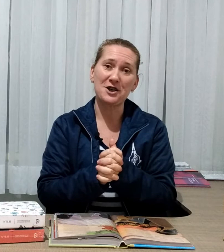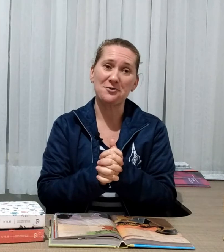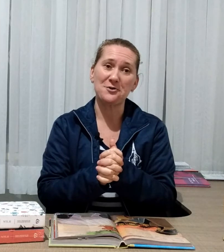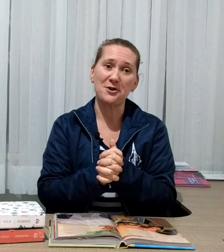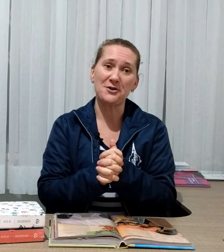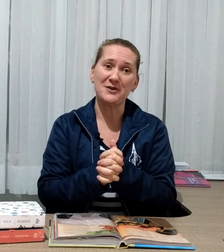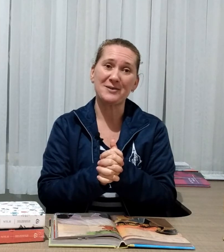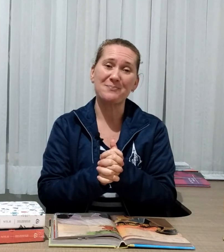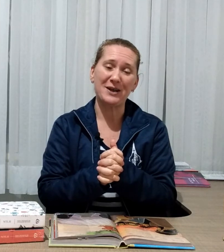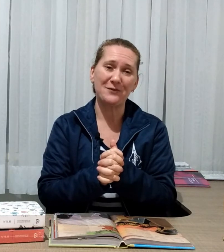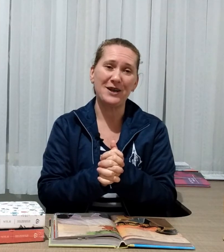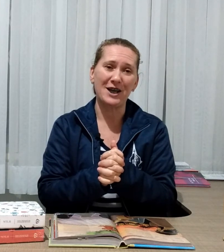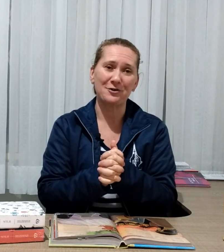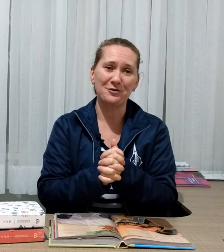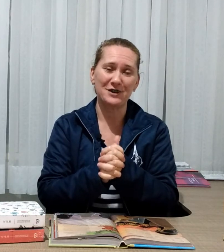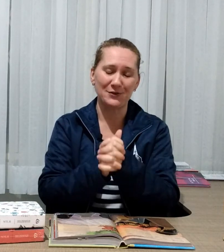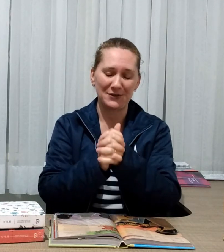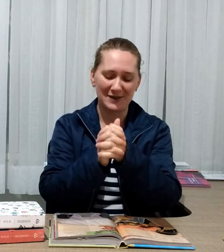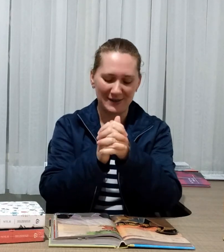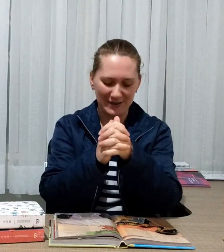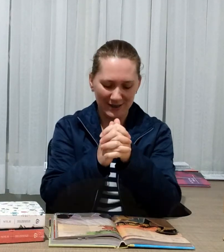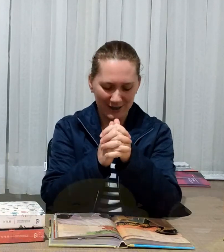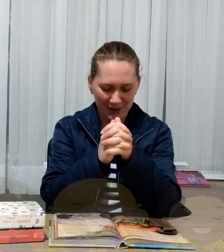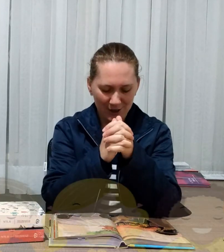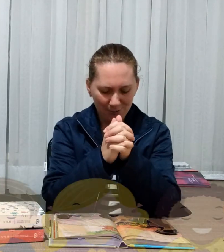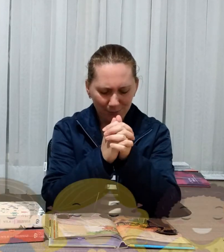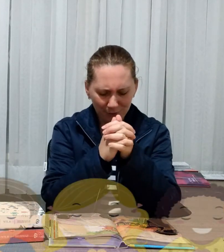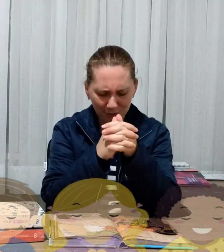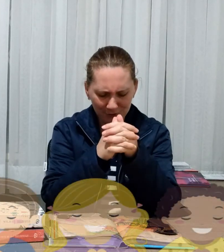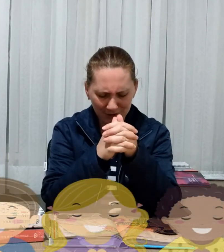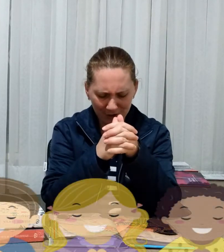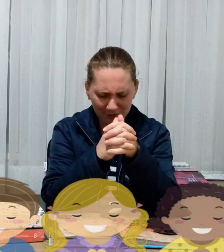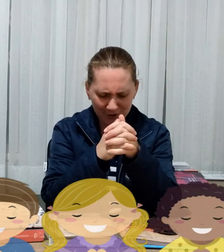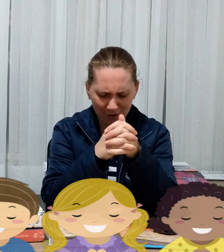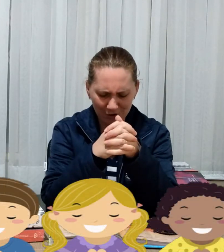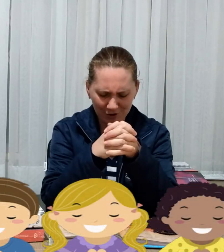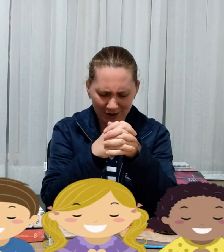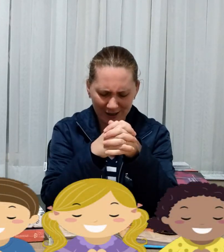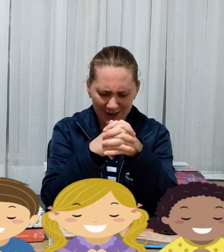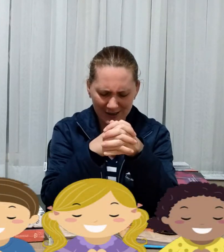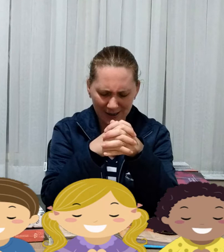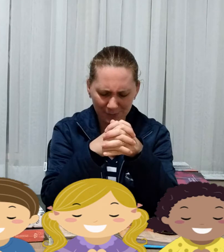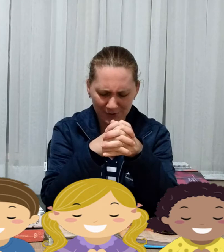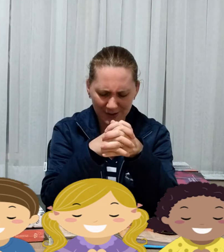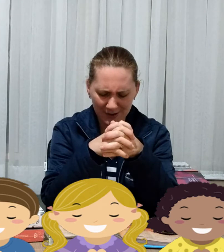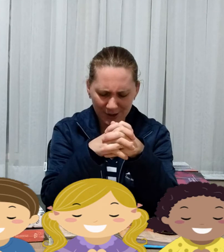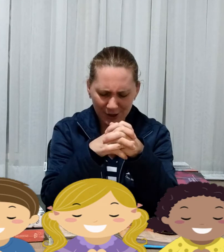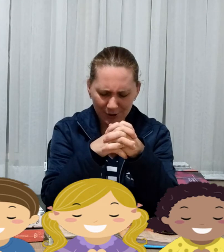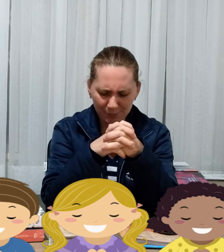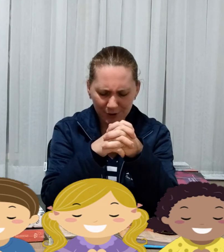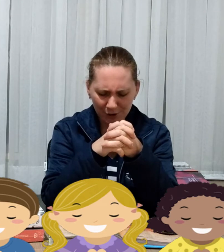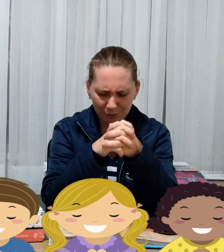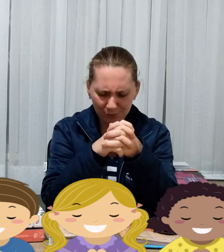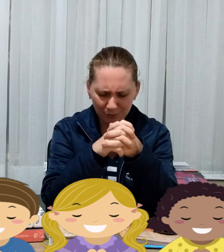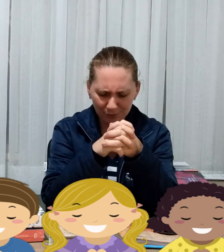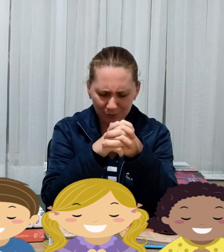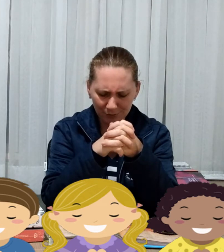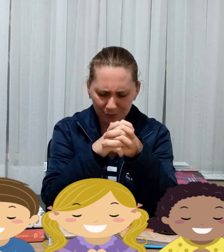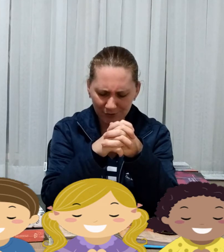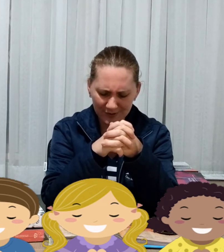e a fechar os olhos para falar com Jesus. Bondoso Deus, nós te agradecemos porque